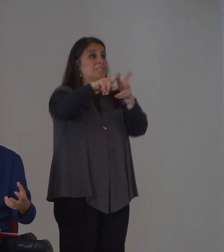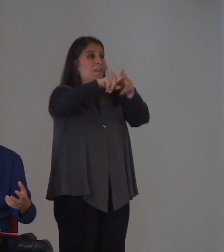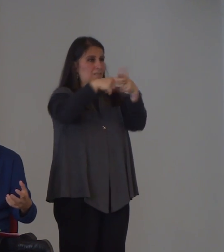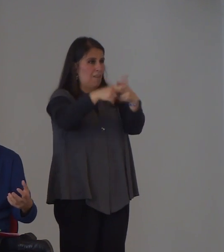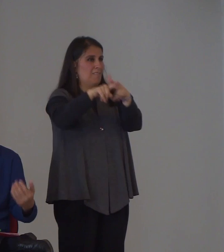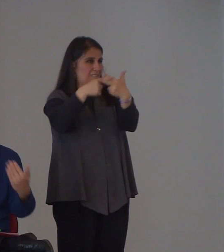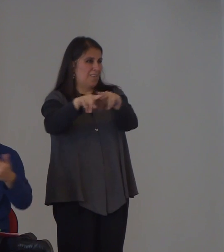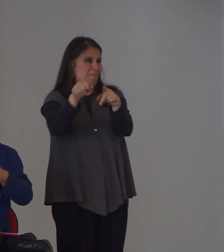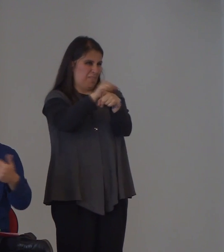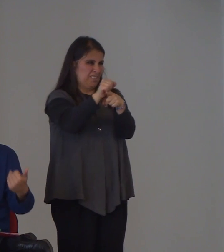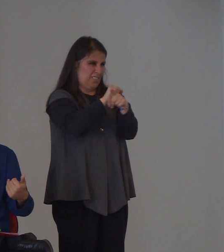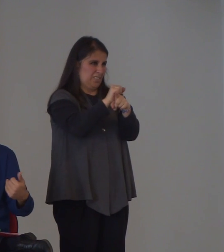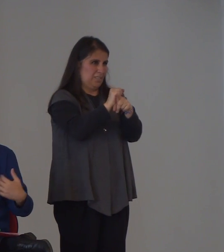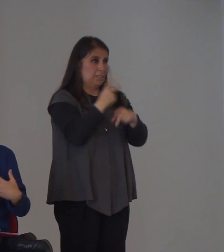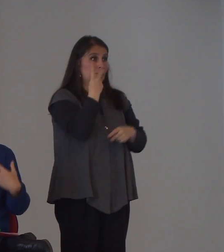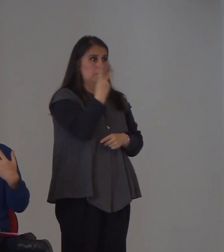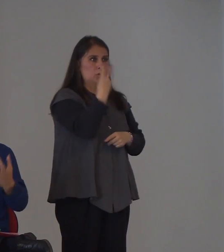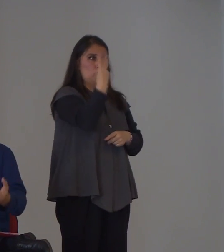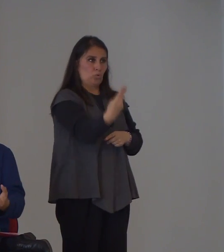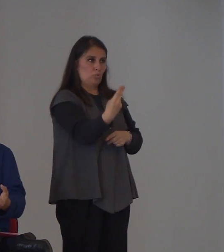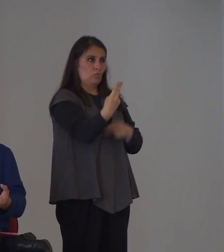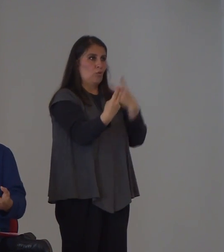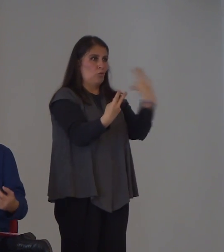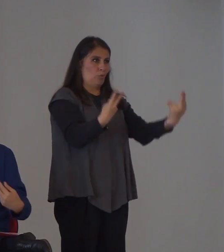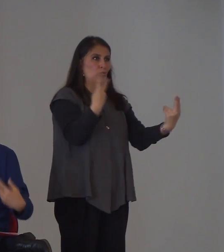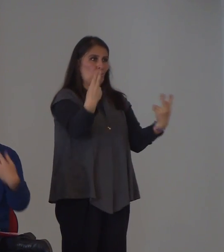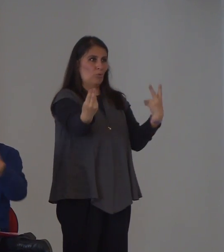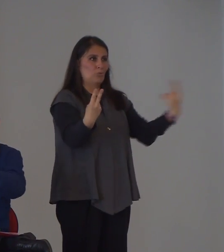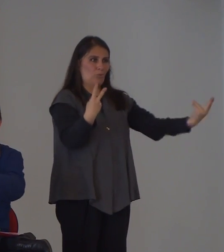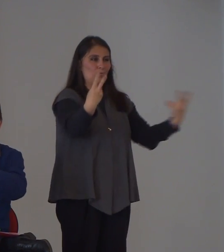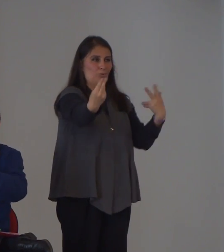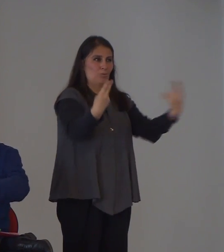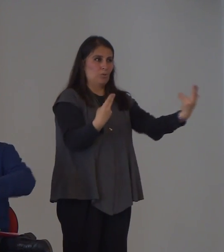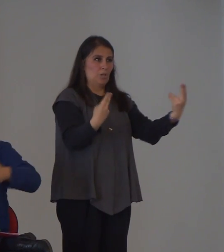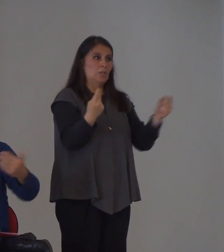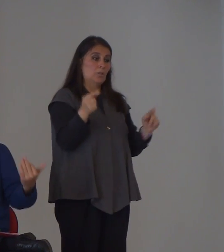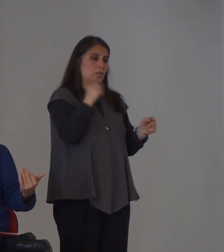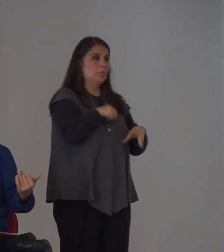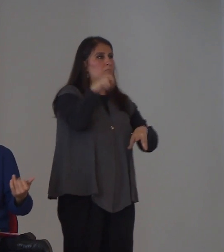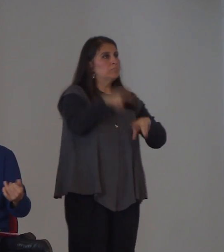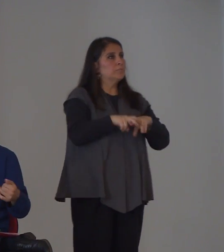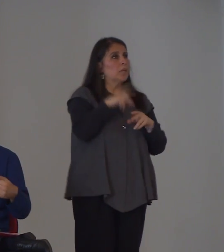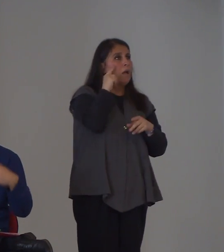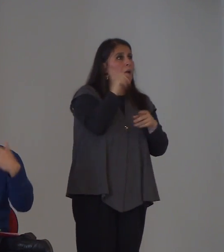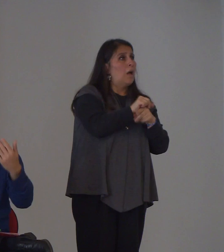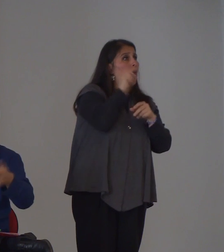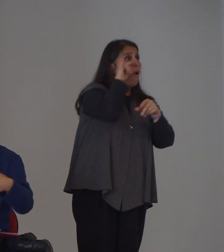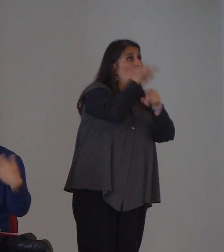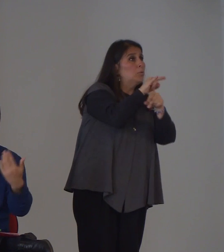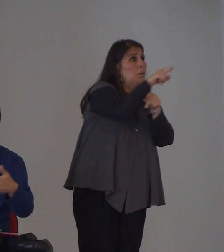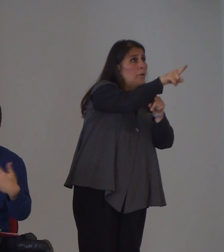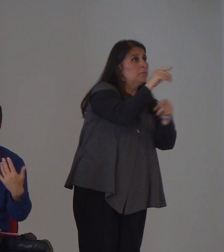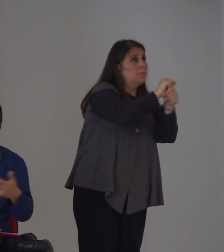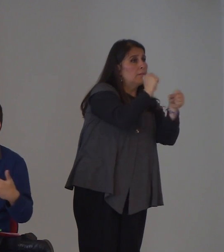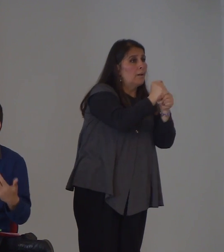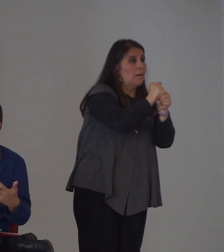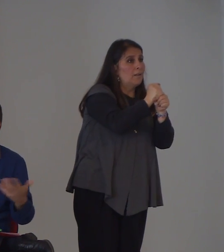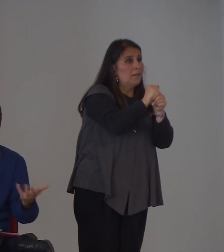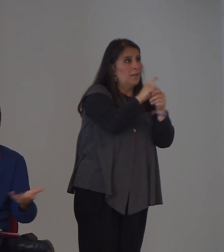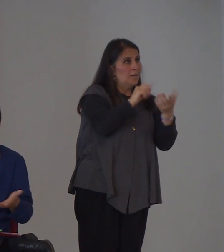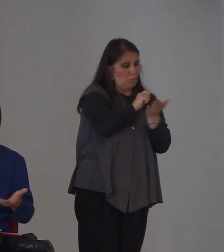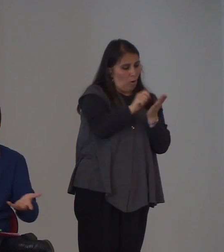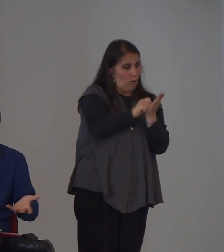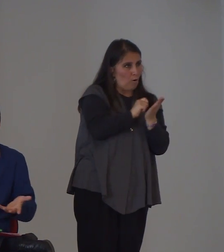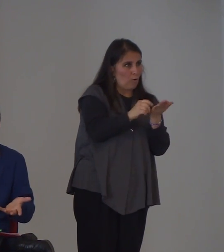parejas y se ayuda mutuamente, hacen actividades juntas, una la observa a la otra la observa a la una, y se promueve como